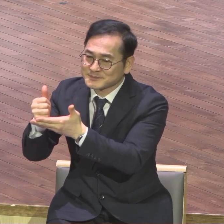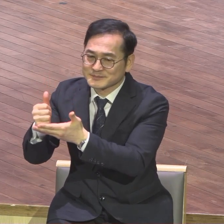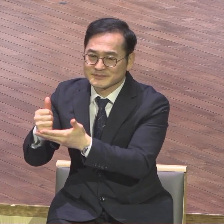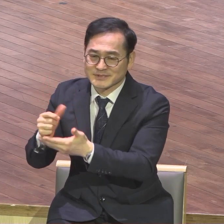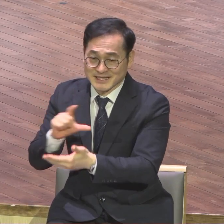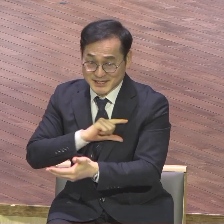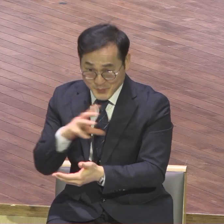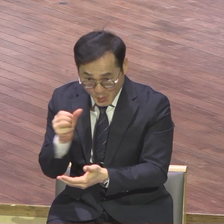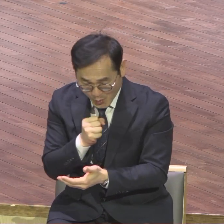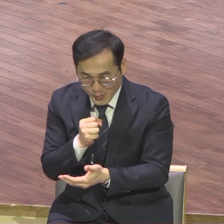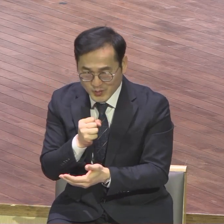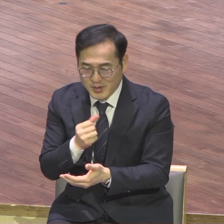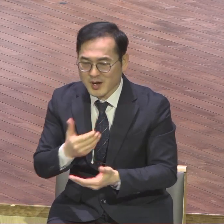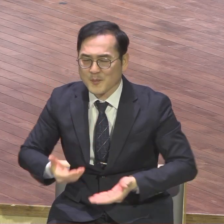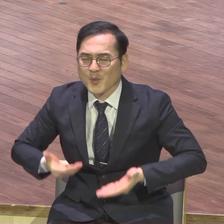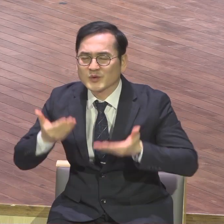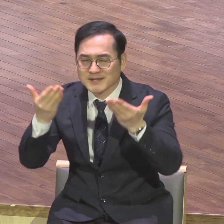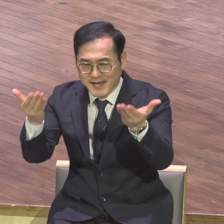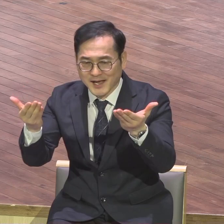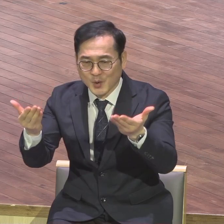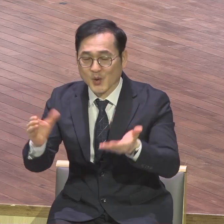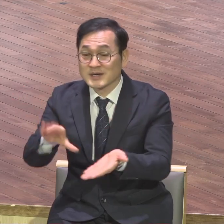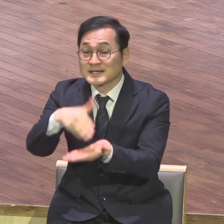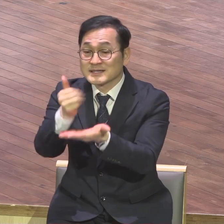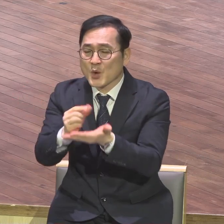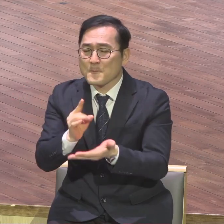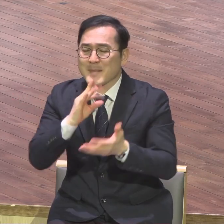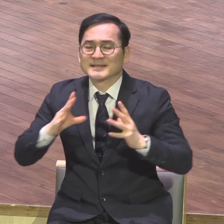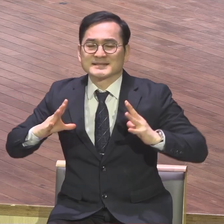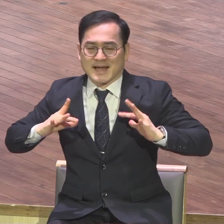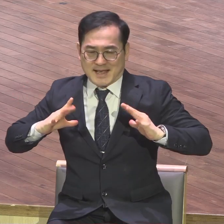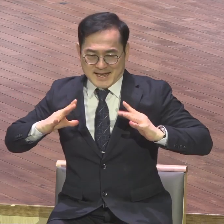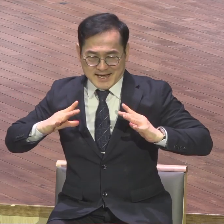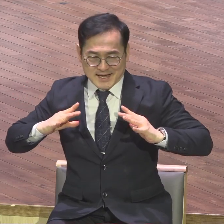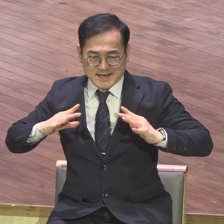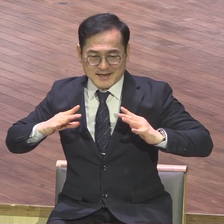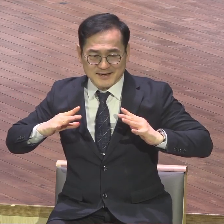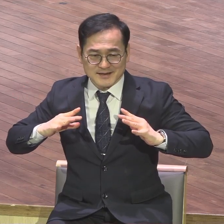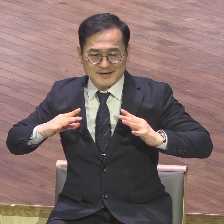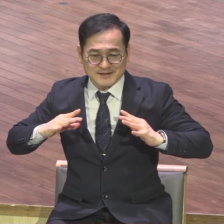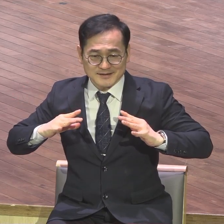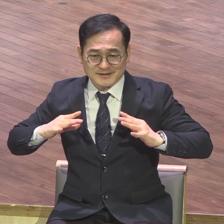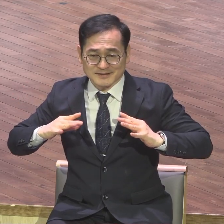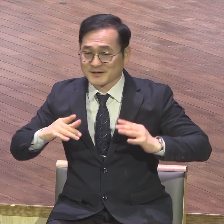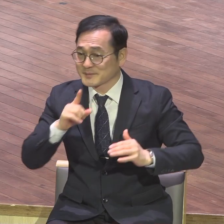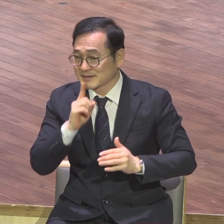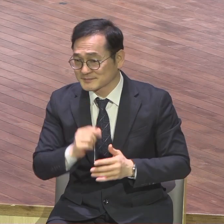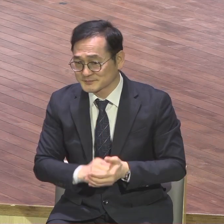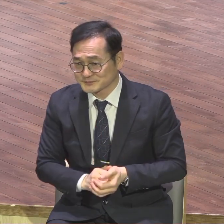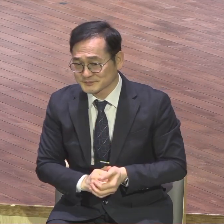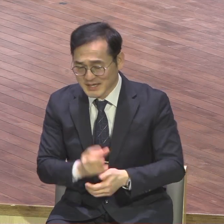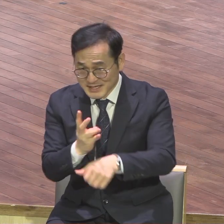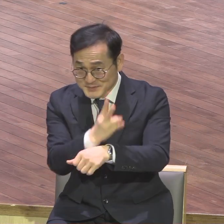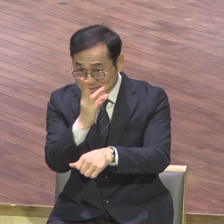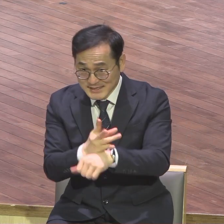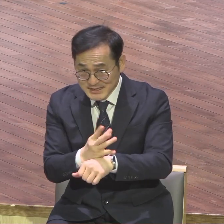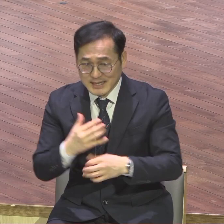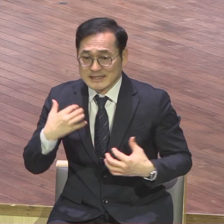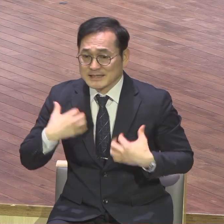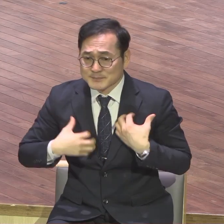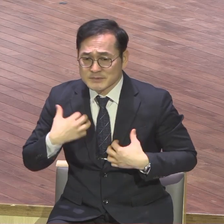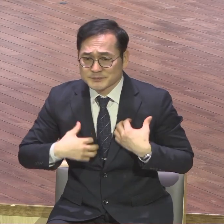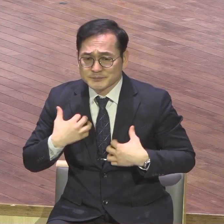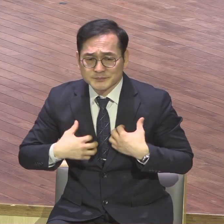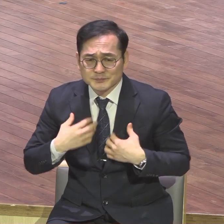그리스도만 자랑하는 그것입니다. 그리스도만 자랑하자. 사실 24 기쁨을 누리는 삶은요, 우리 힘으로 할 수 없어요. 우리